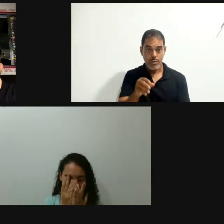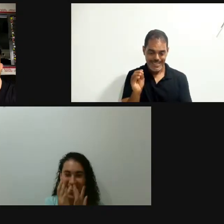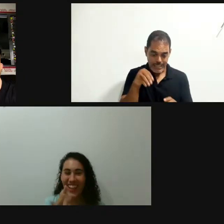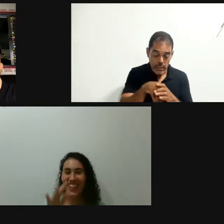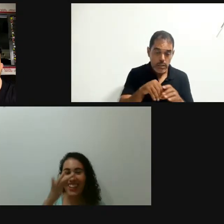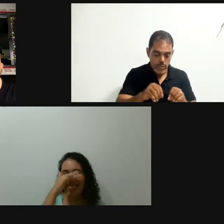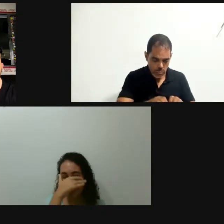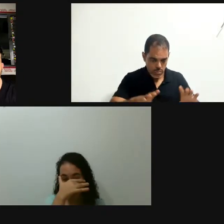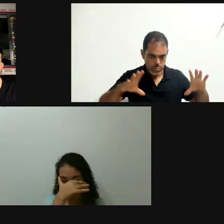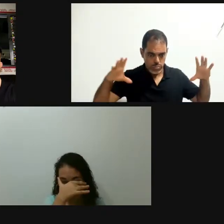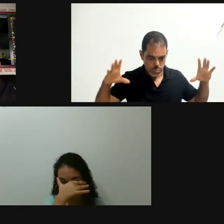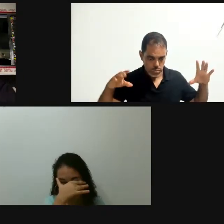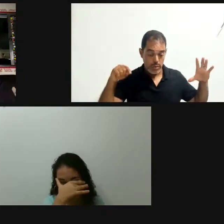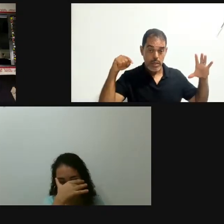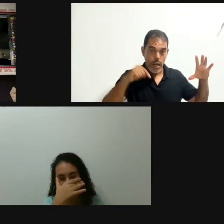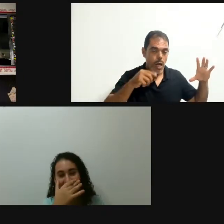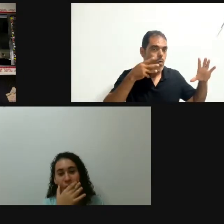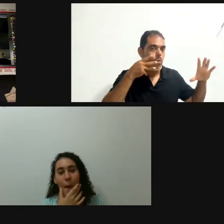peraí.